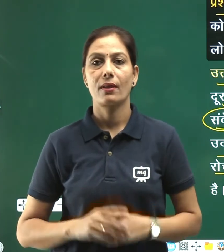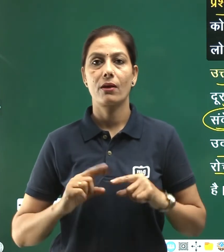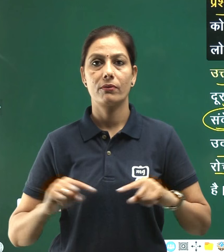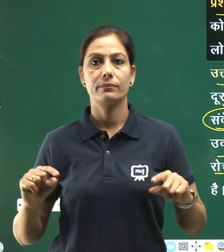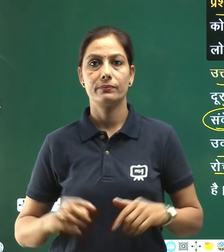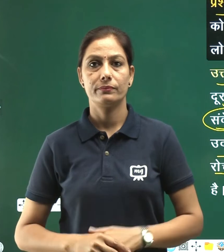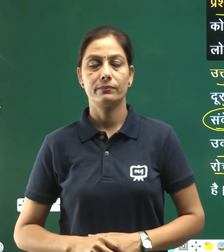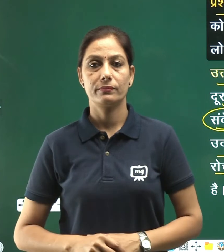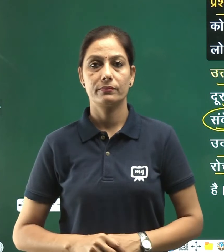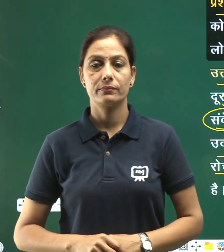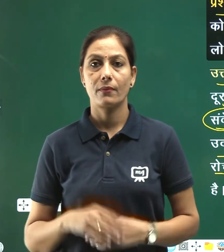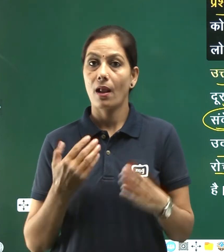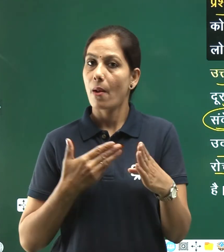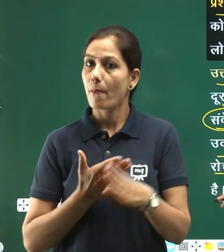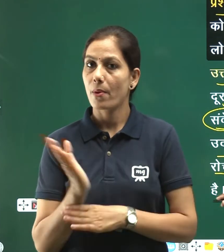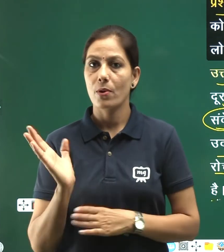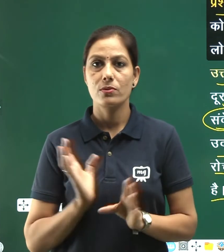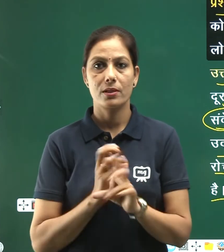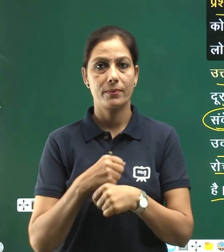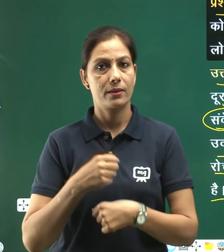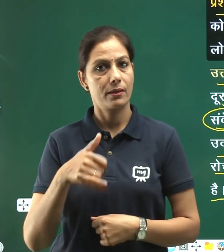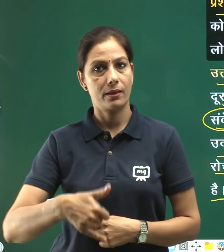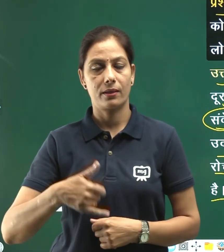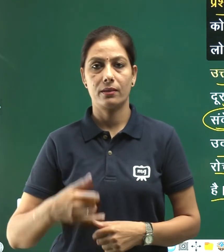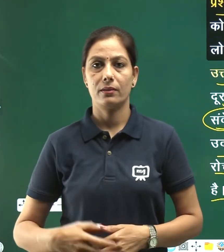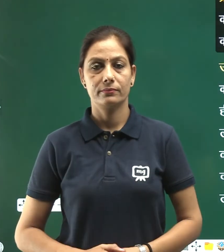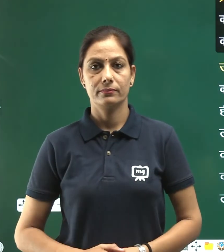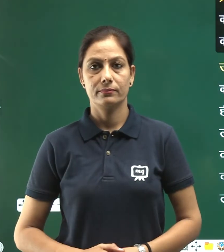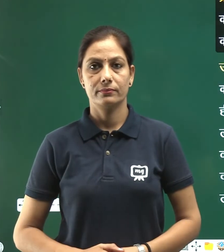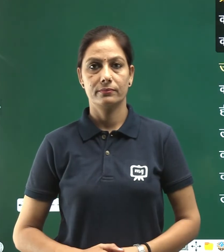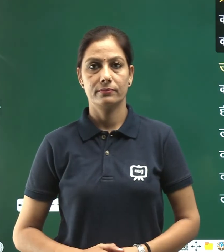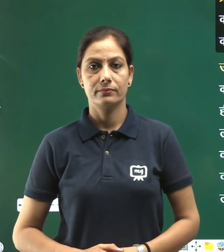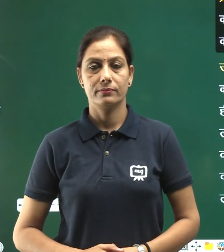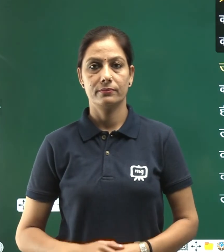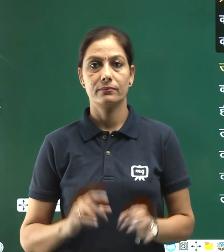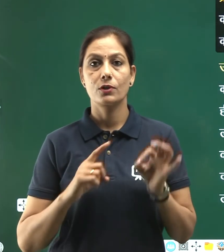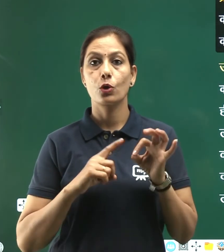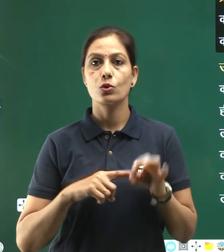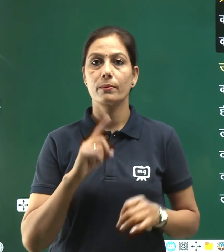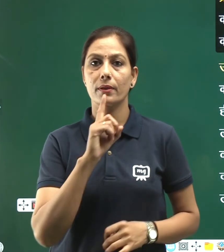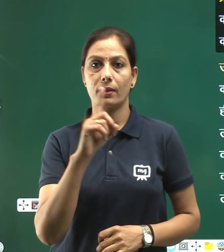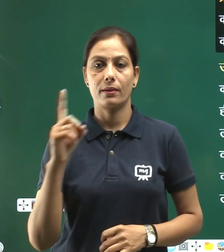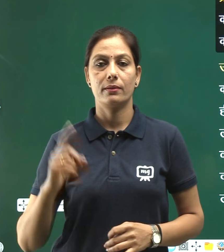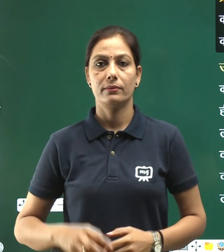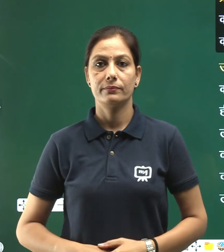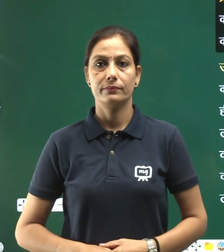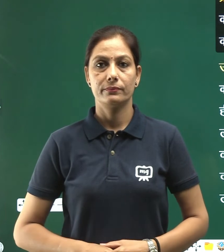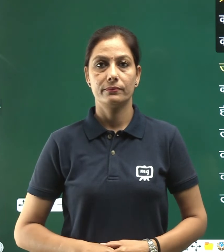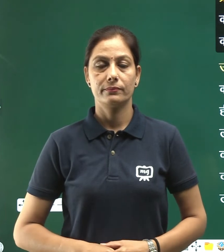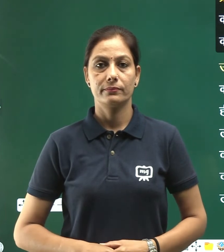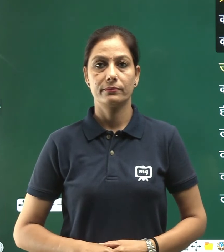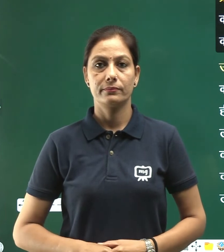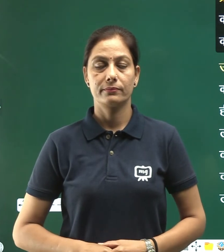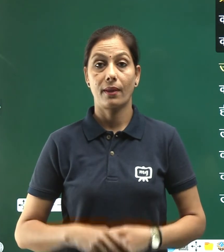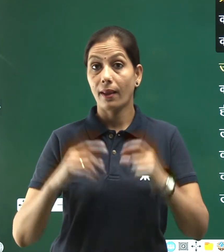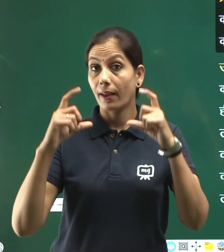एवं प्रभावशाली बनाना है। प्रश्न 11, कैमरे